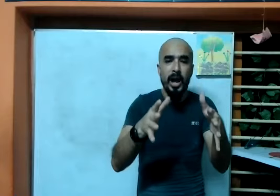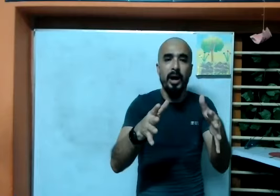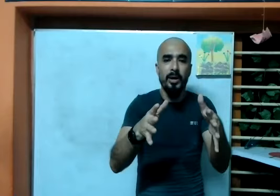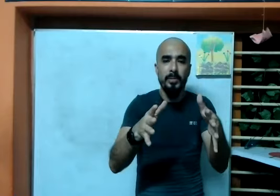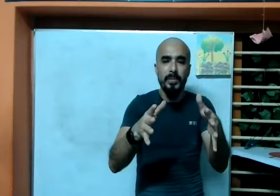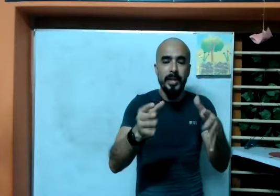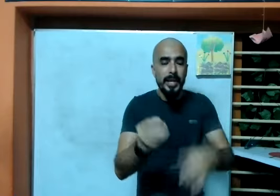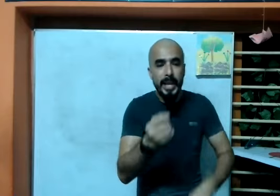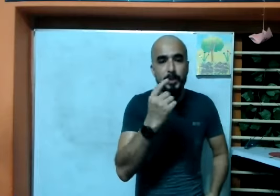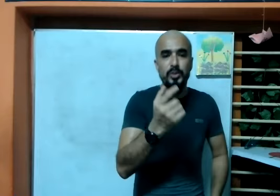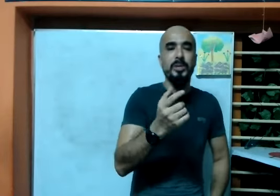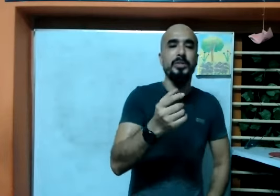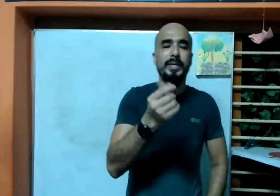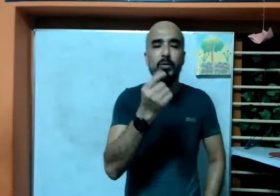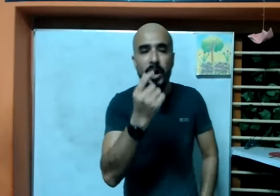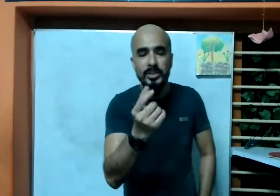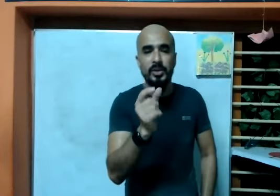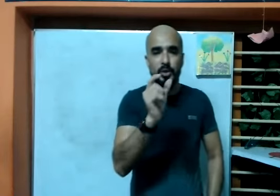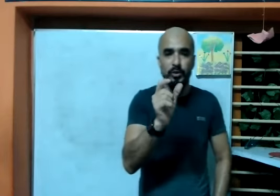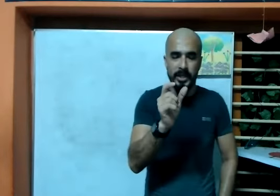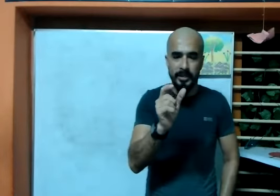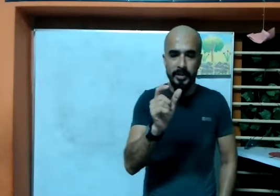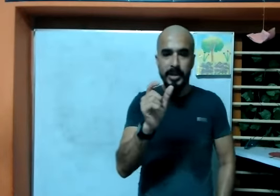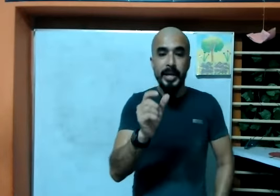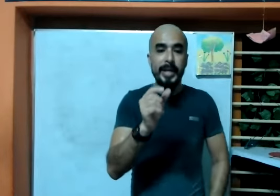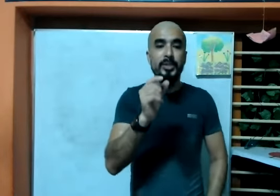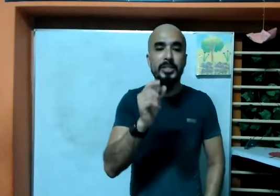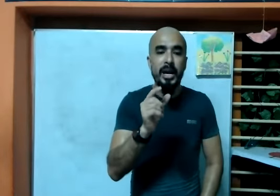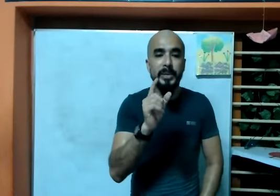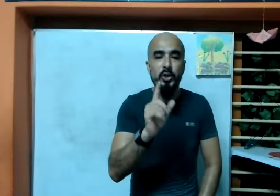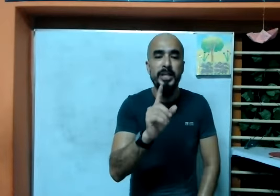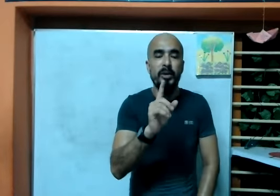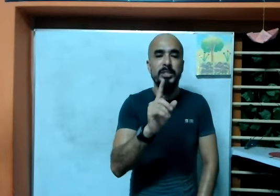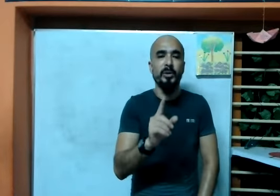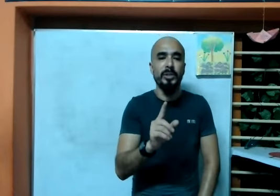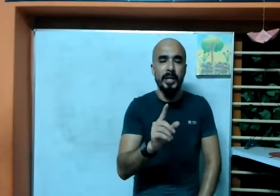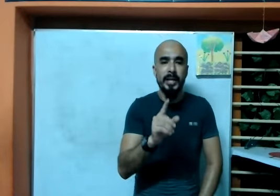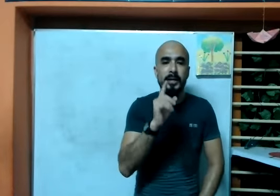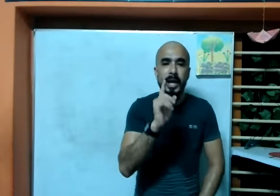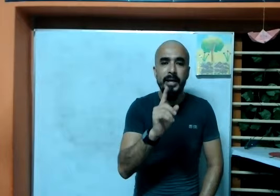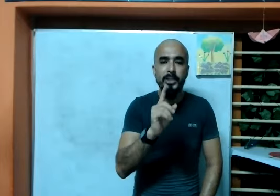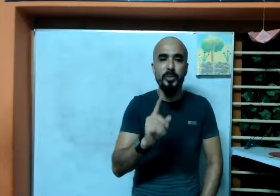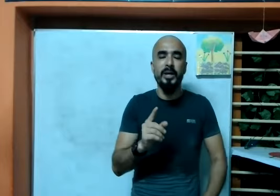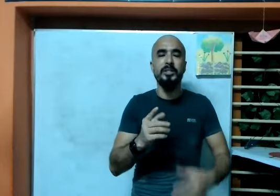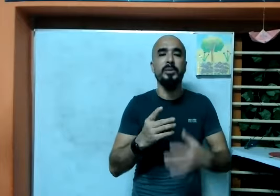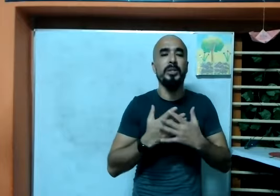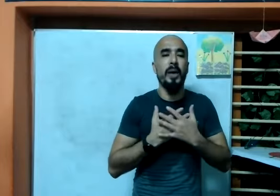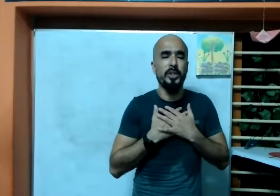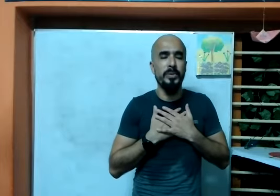নাও। এই প্রশ্নের মধ্যে একটা হোয়াট ছিল শুরুতে, এই জন্য জারাবের সুবিধা হয়েছে বলতে, নাহিয়ানের সুবিধা হয়েছে বলতে, আমার সুবিধা